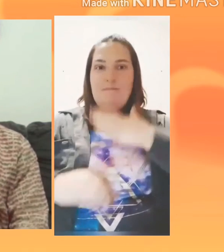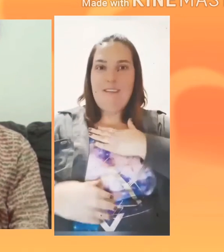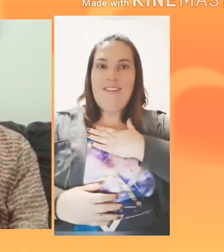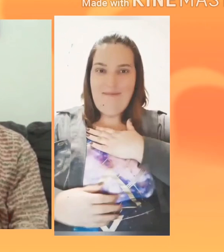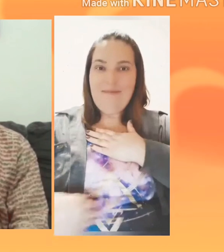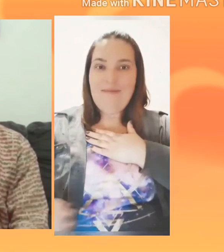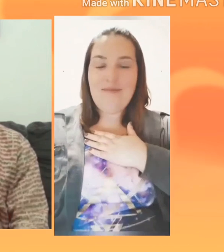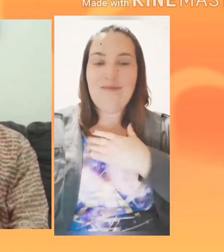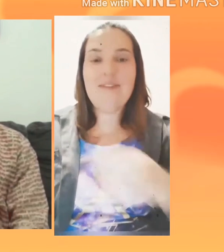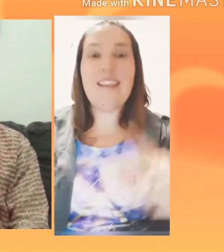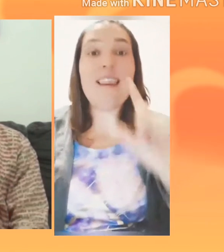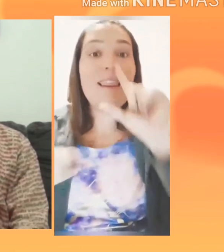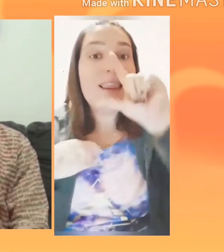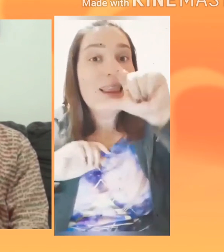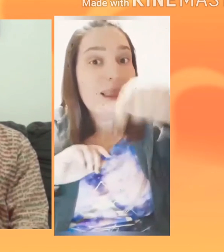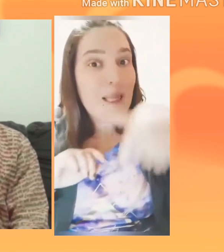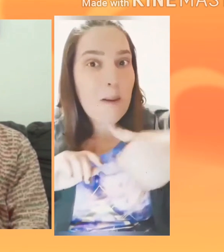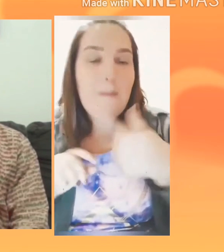mim mesmo.